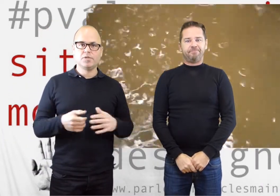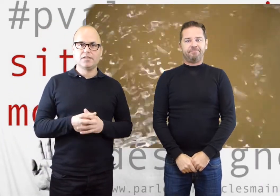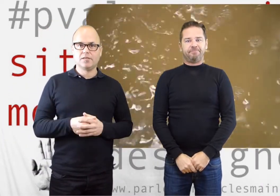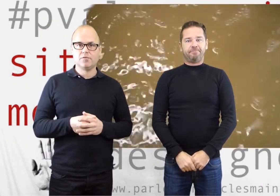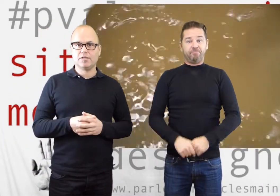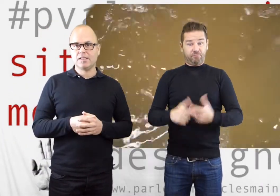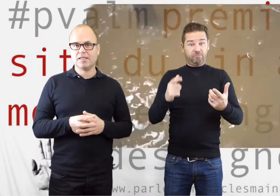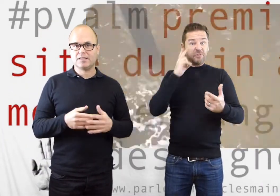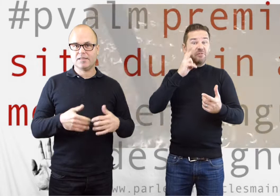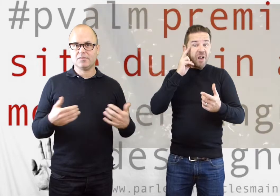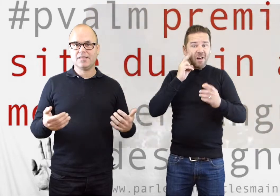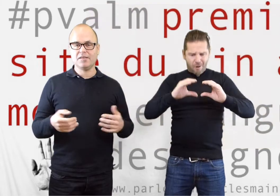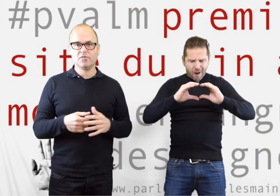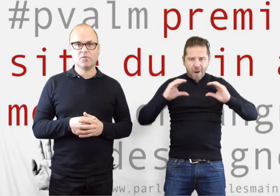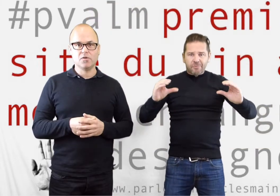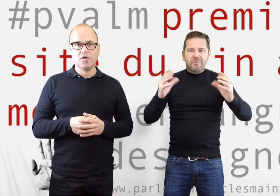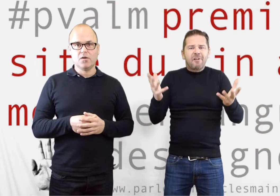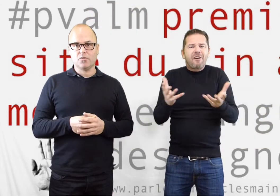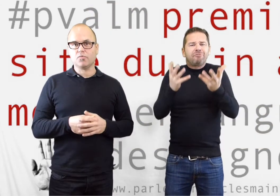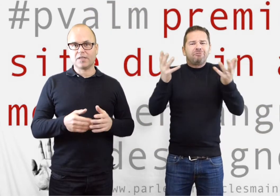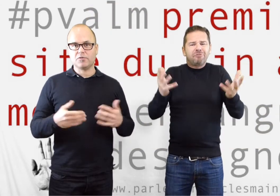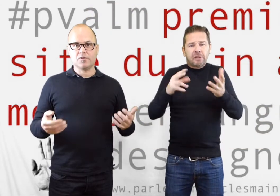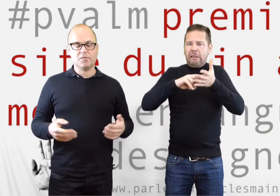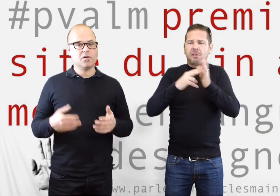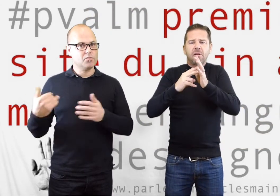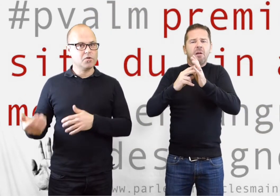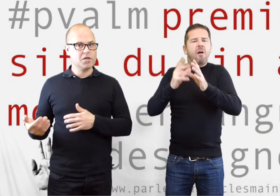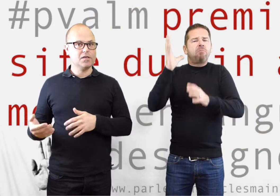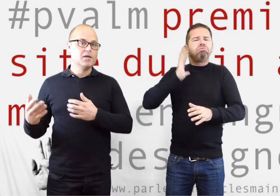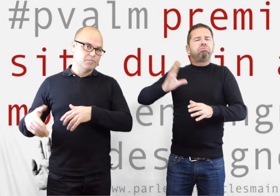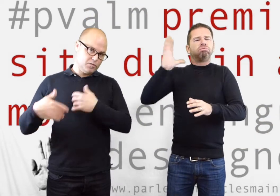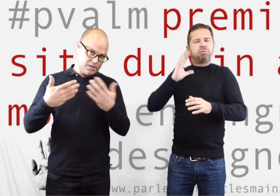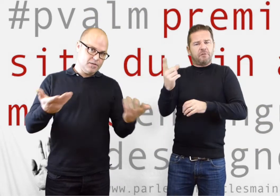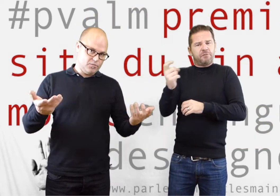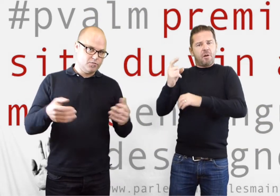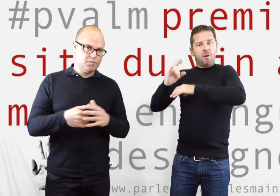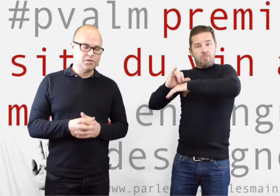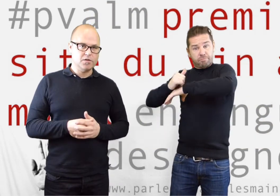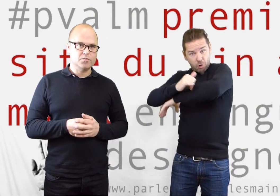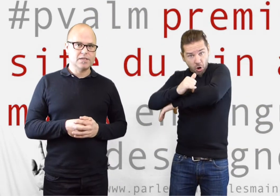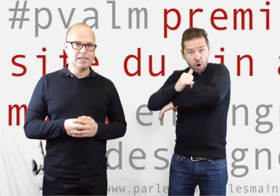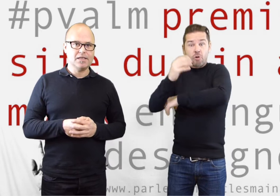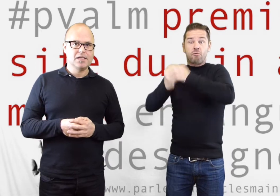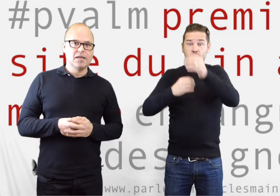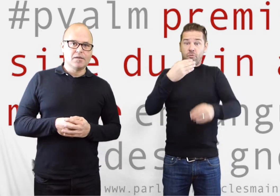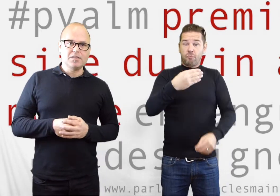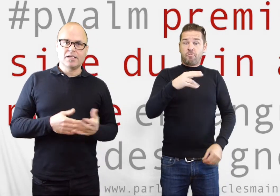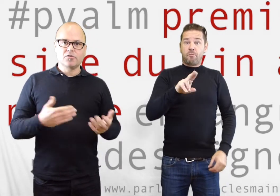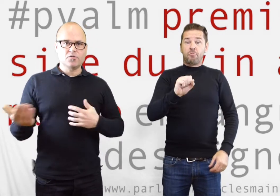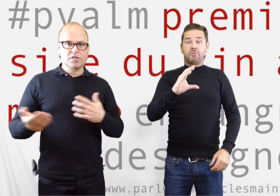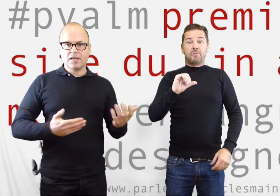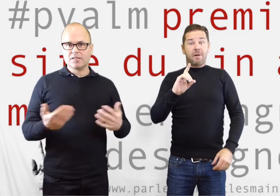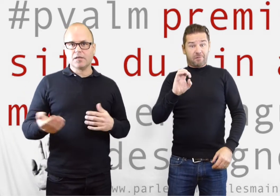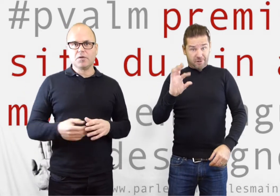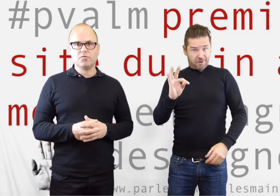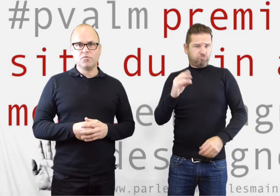L'élevage sur lie, c'est une technique assez ancienne qu'on trouve traditionnellement en Bourgogne, mais aussi justement dans le Muscadet. Mais c'est